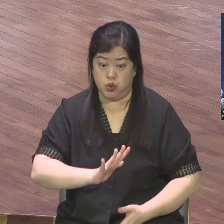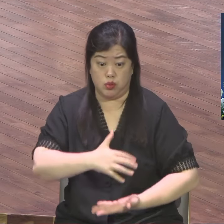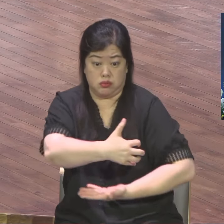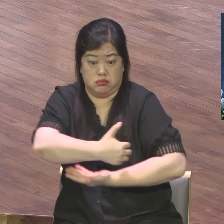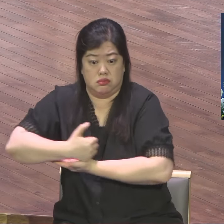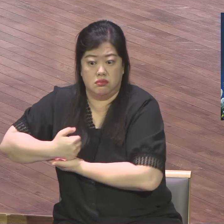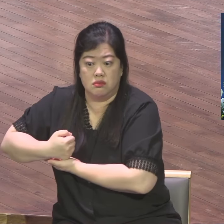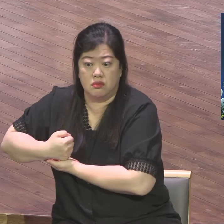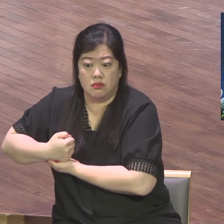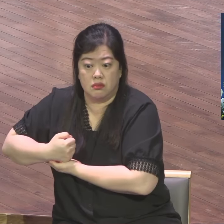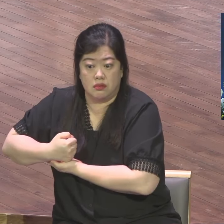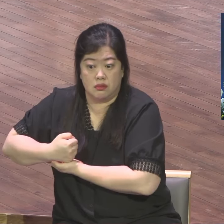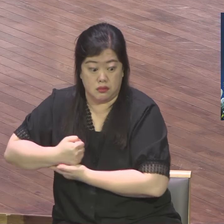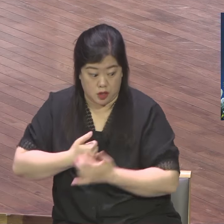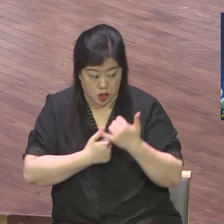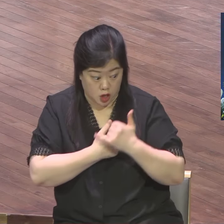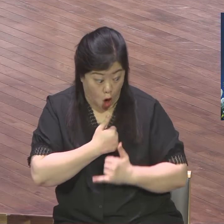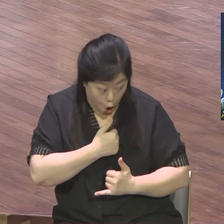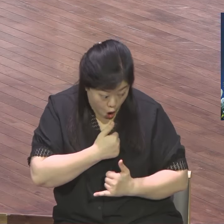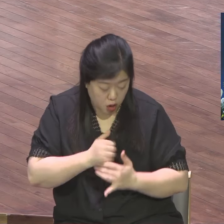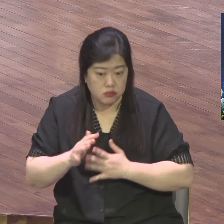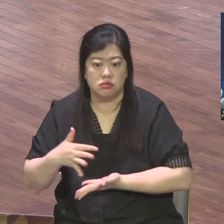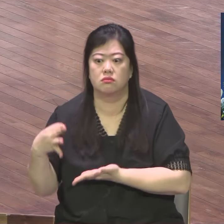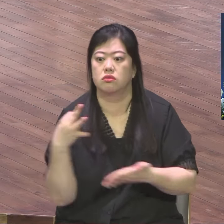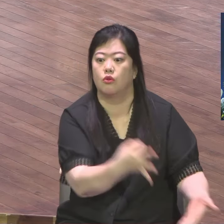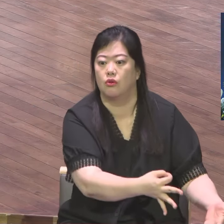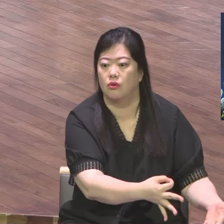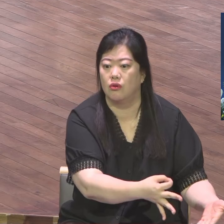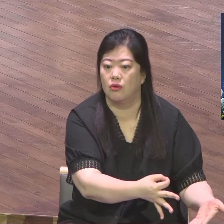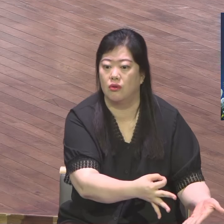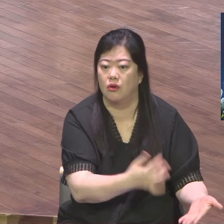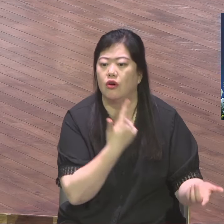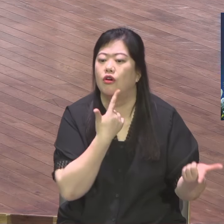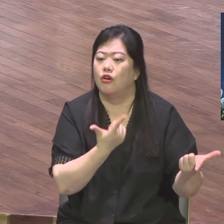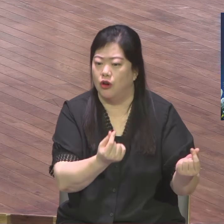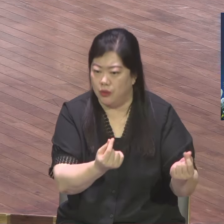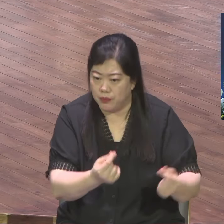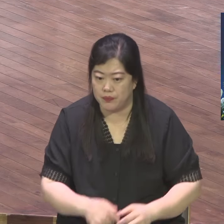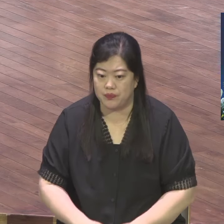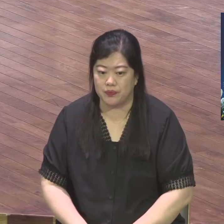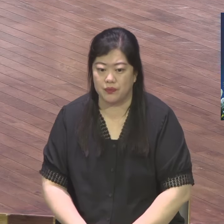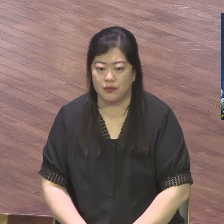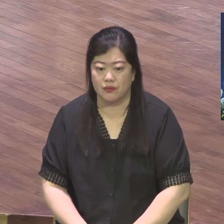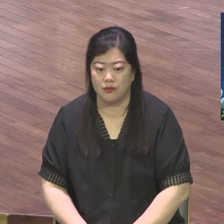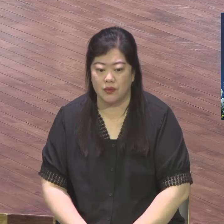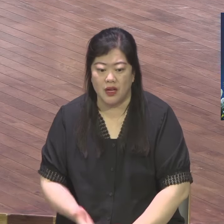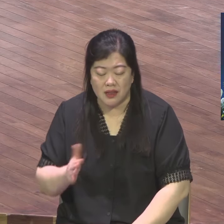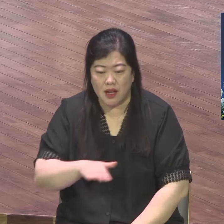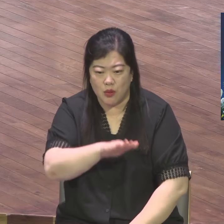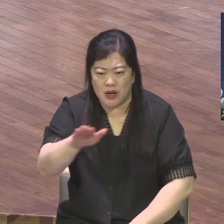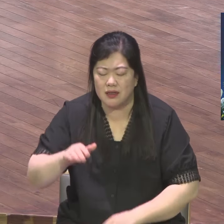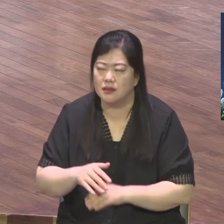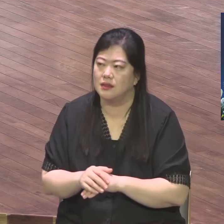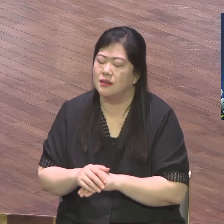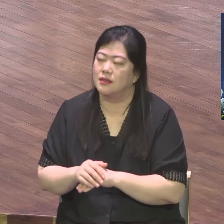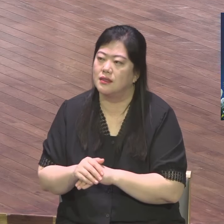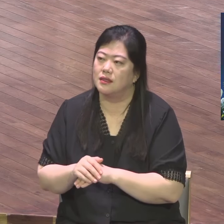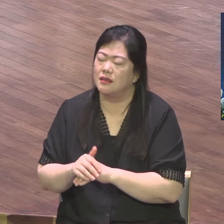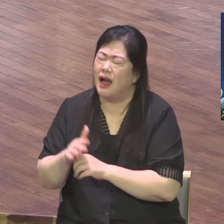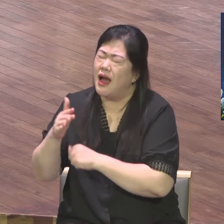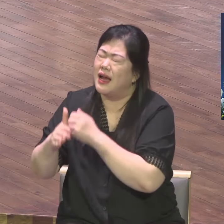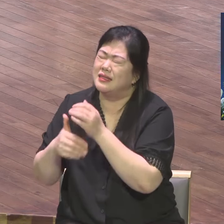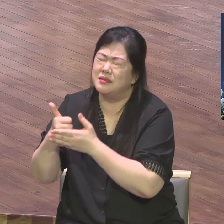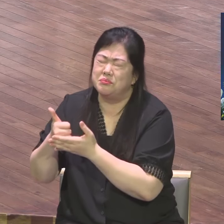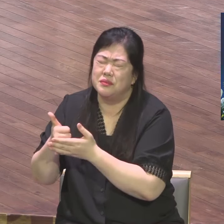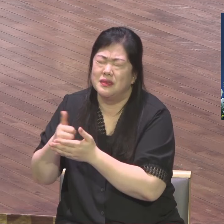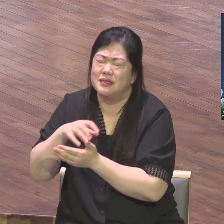믿습니까? 하나님의 손에 있어요. 주여 부자 되게 해달라고 백날 여러분이 인색하게 먹지도 않고 뭐 써보세요. 오늘